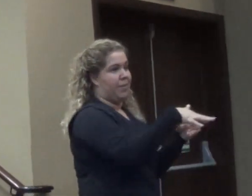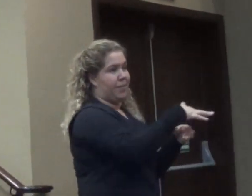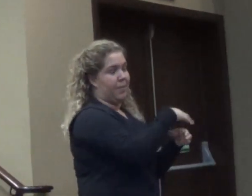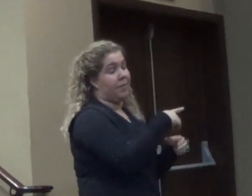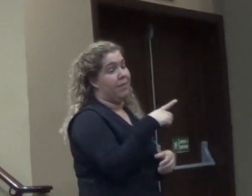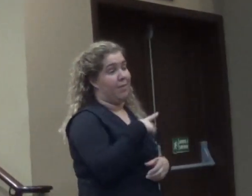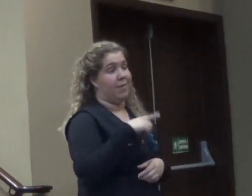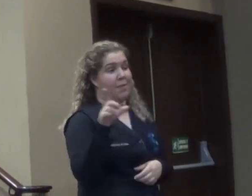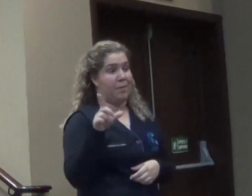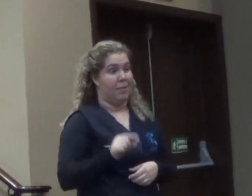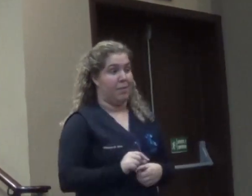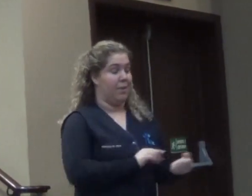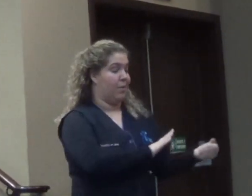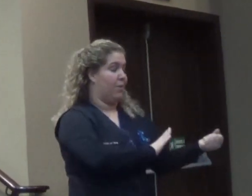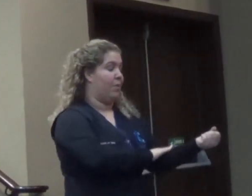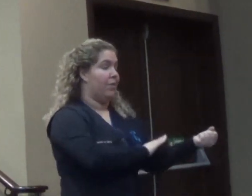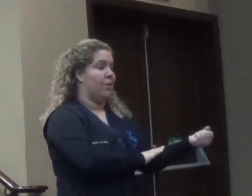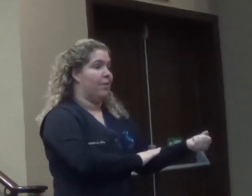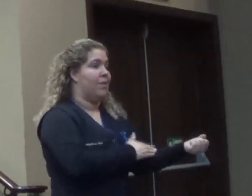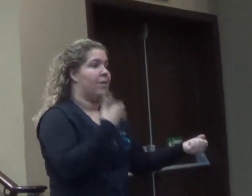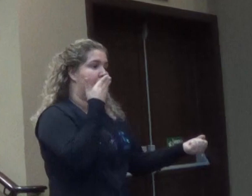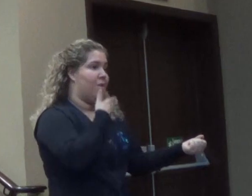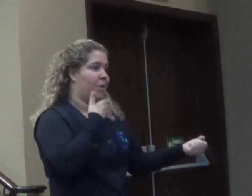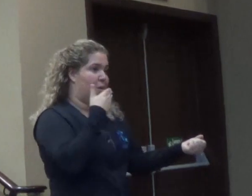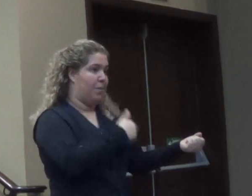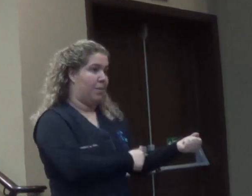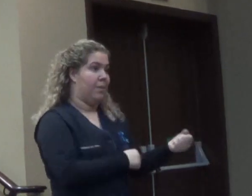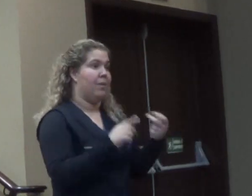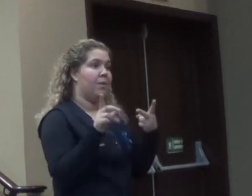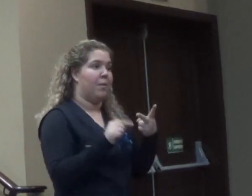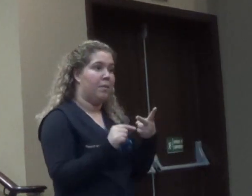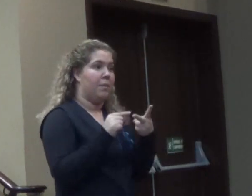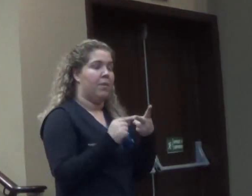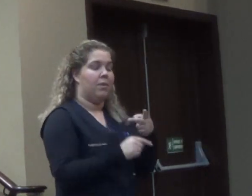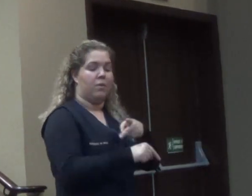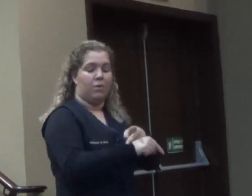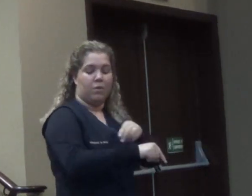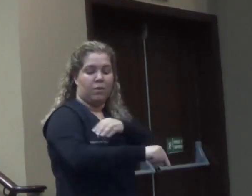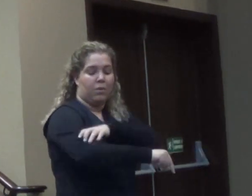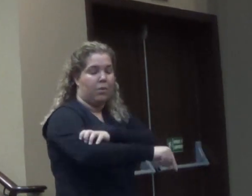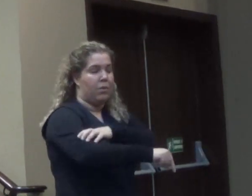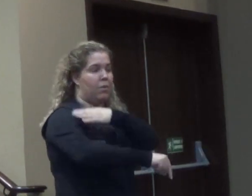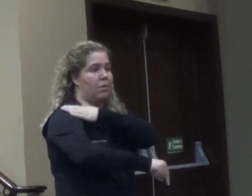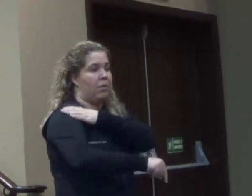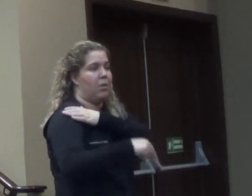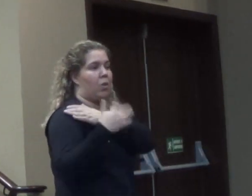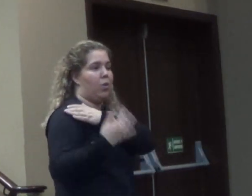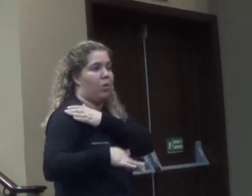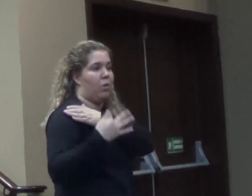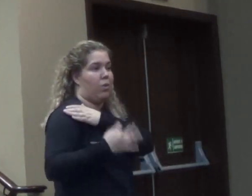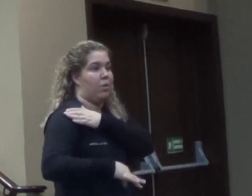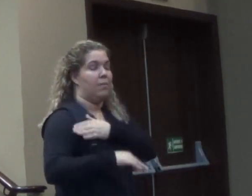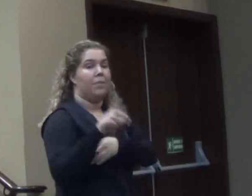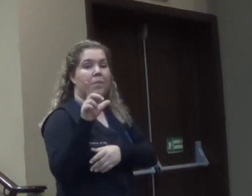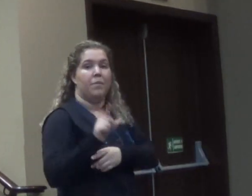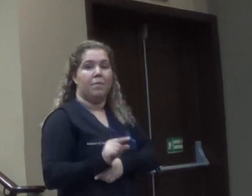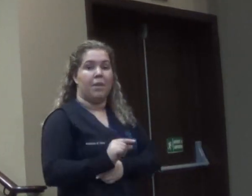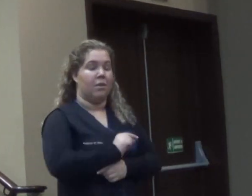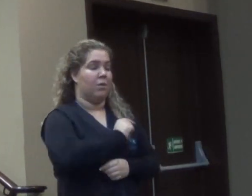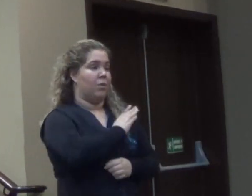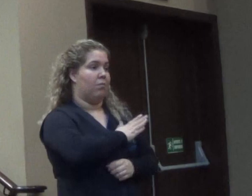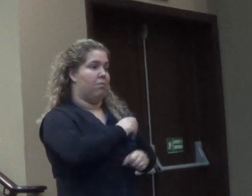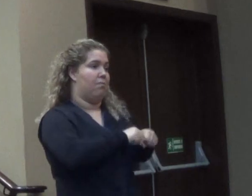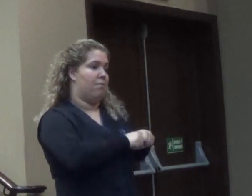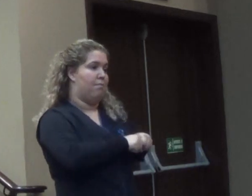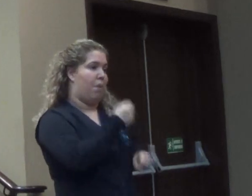Tem menos diabetes, menos hipertensão, menos artrite, menos câncer, menos infarto do que os outros adventistas. Mas